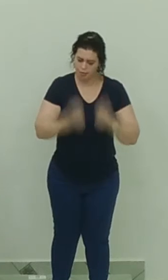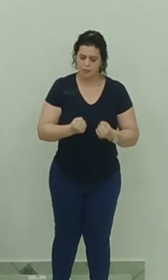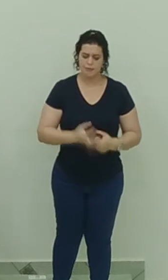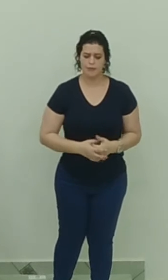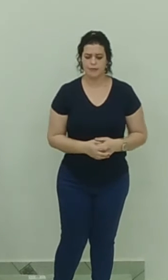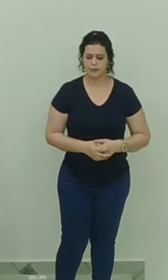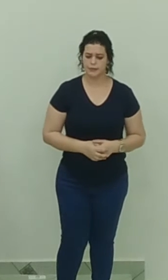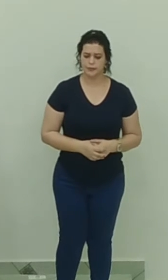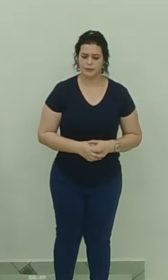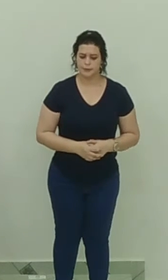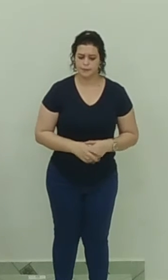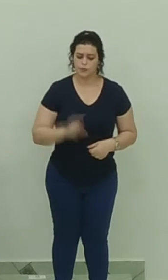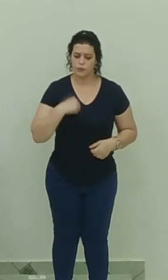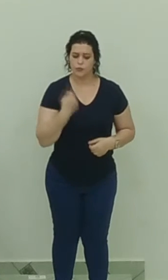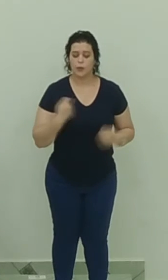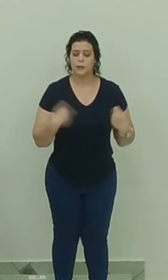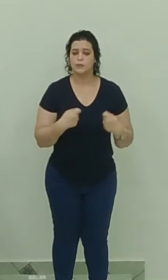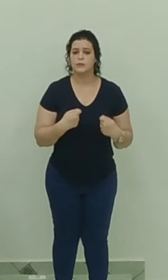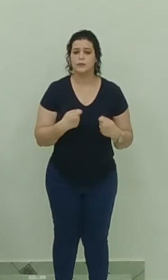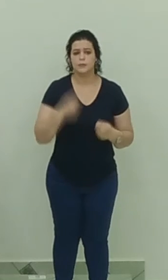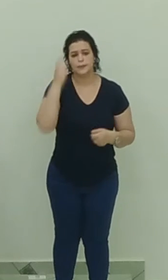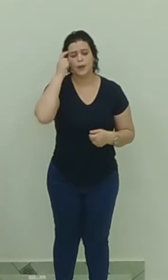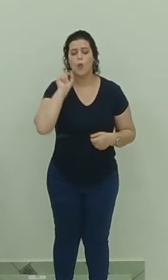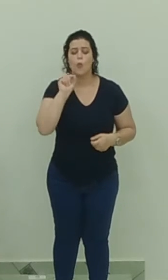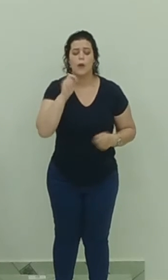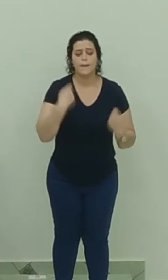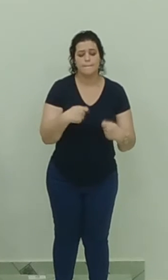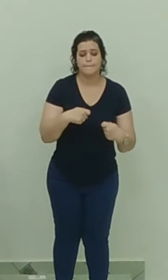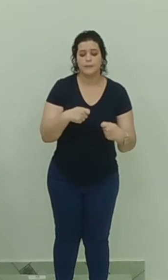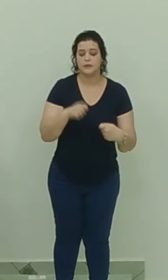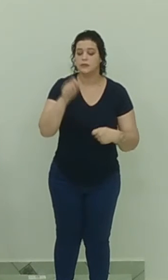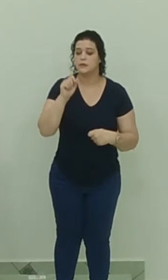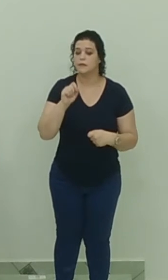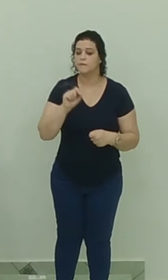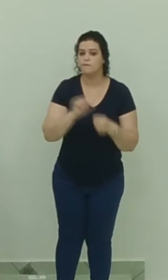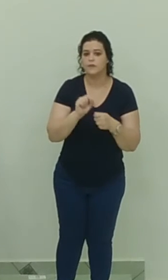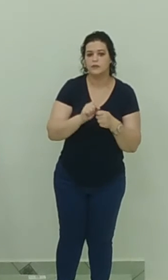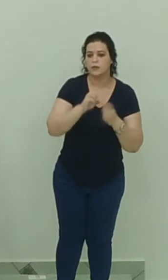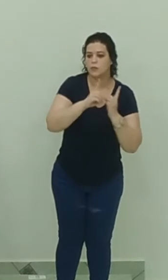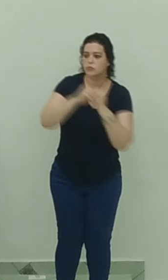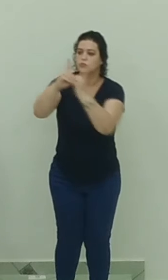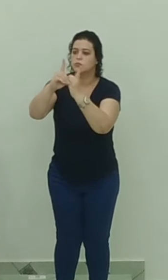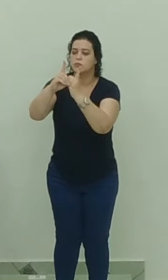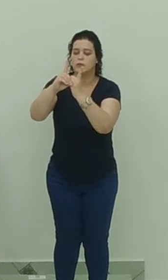O que precisamos fazer para seguir a Deus? Decidir. Segundo